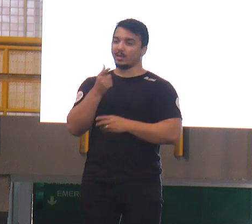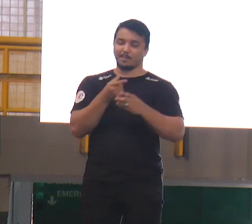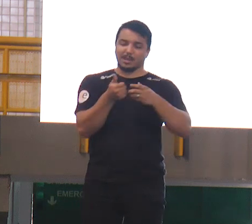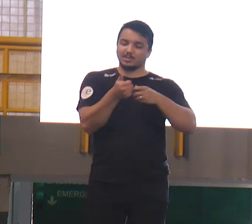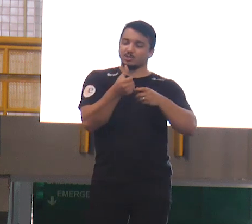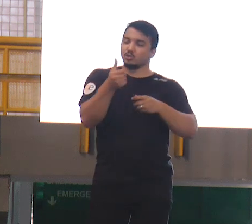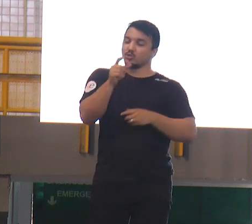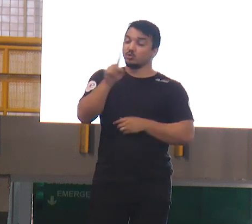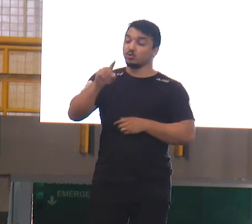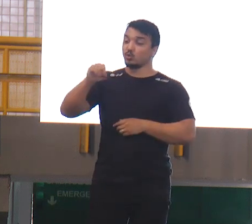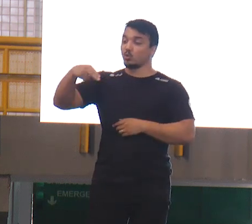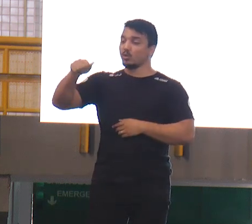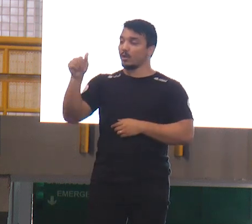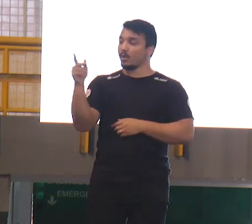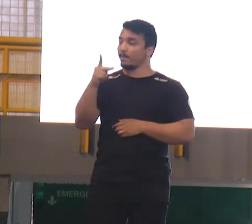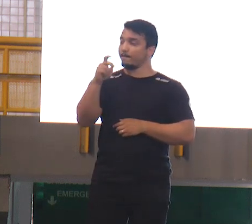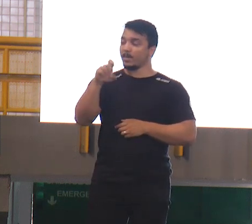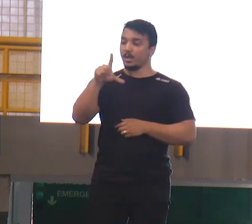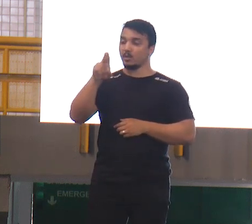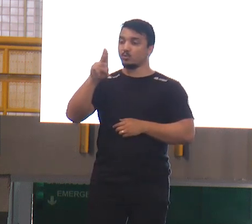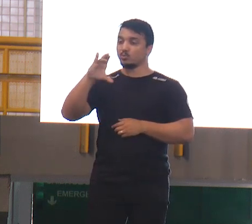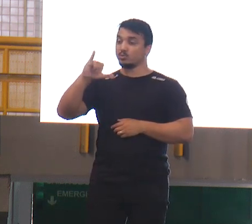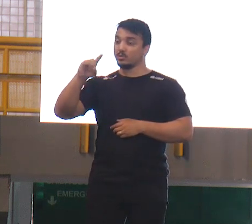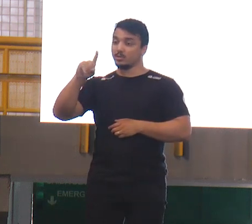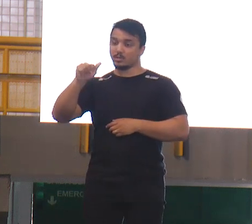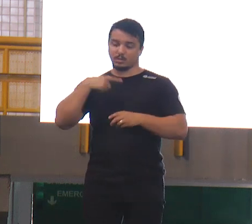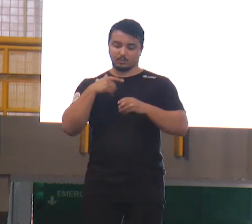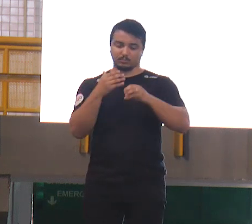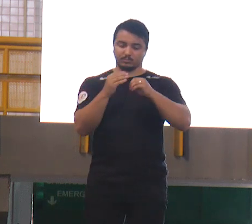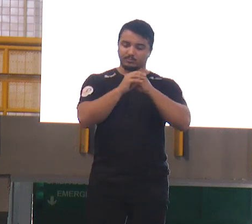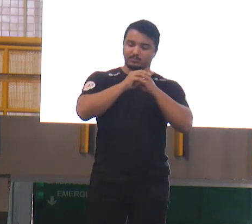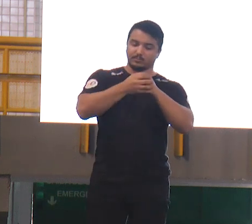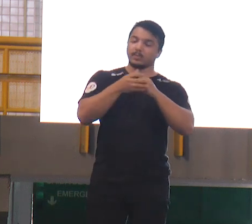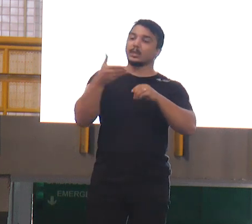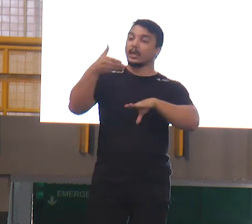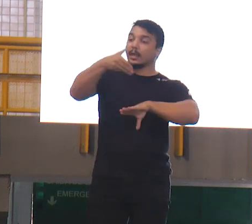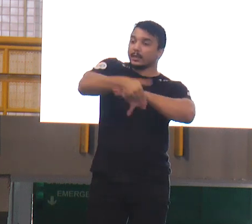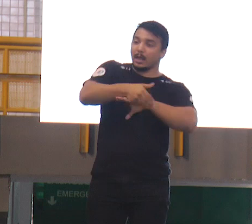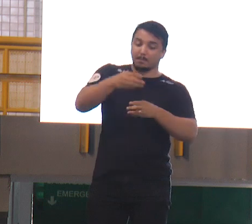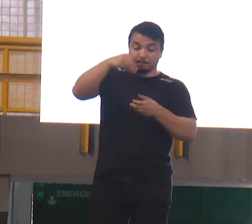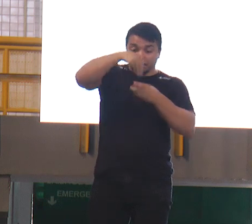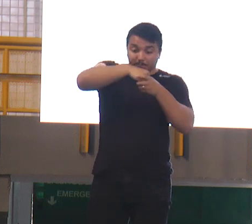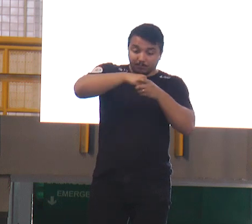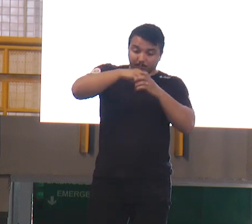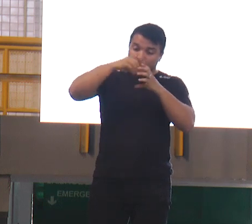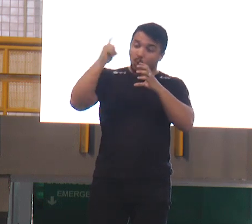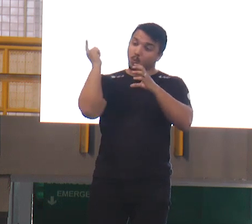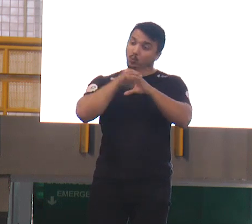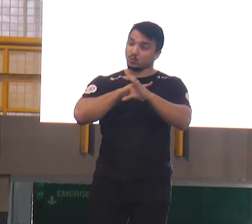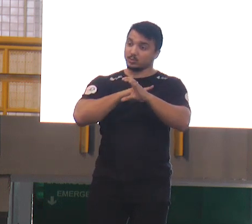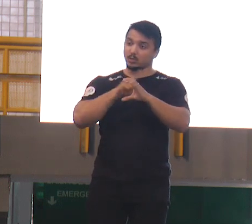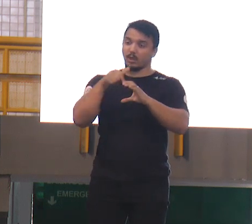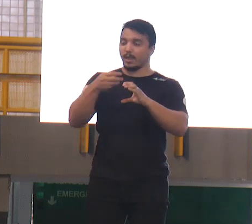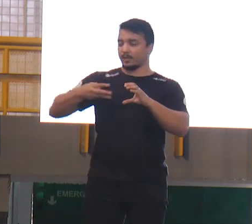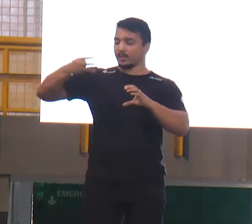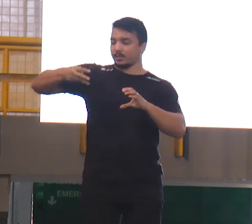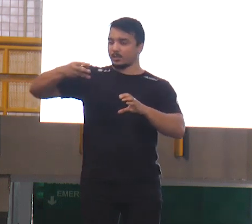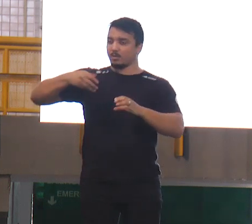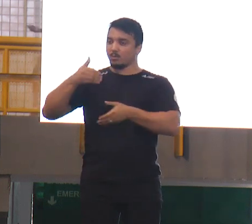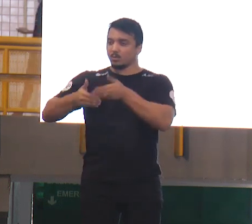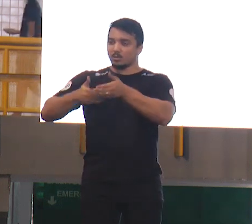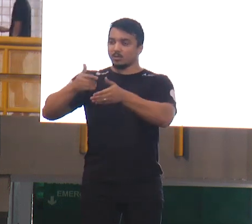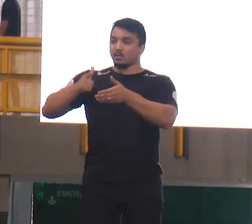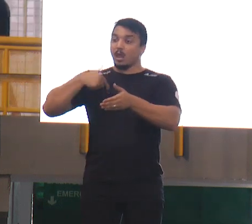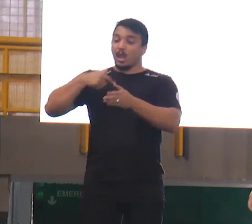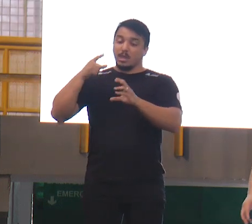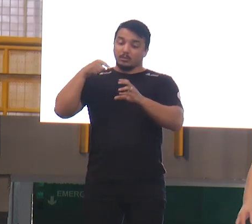pelúcida. E finalmente o terceiro processo é quando a membrana do espermatozoide